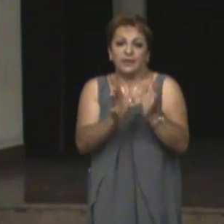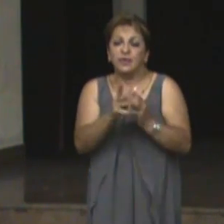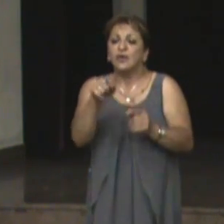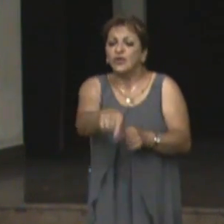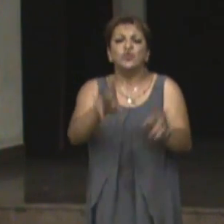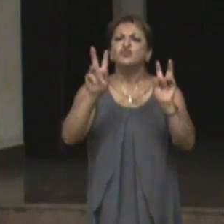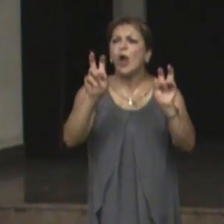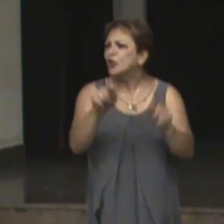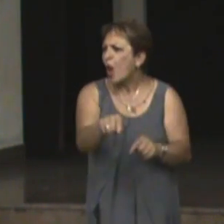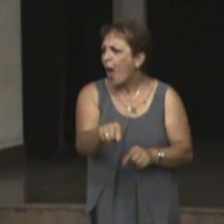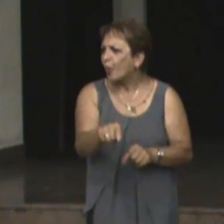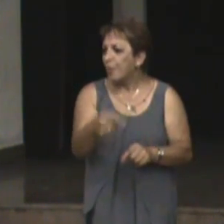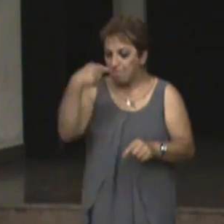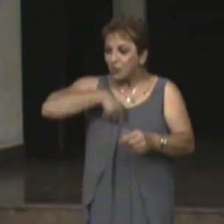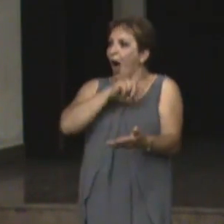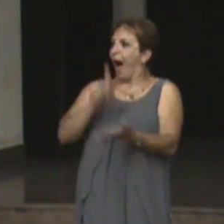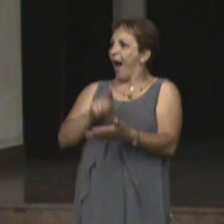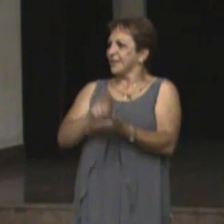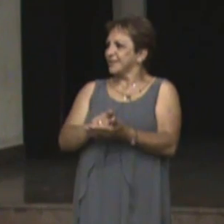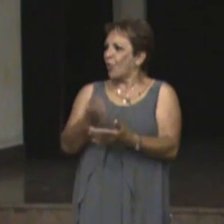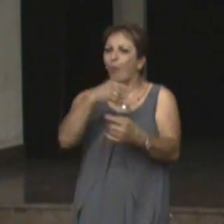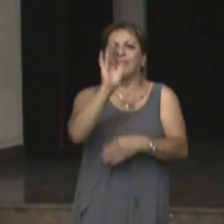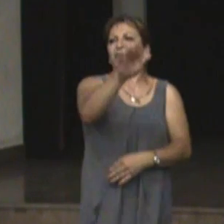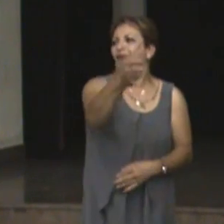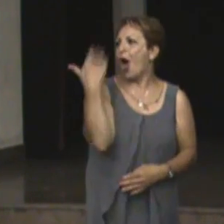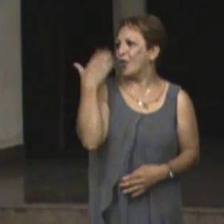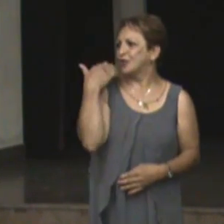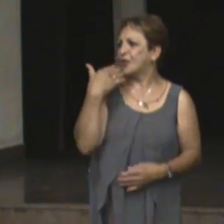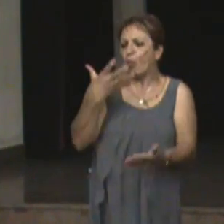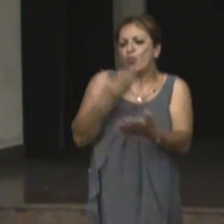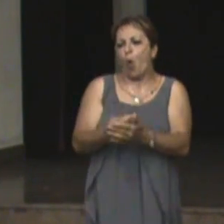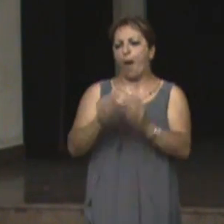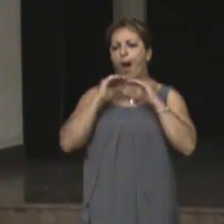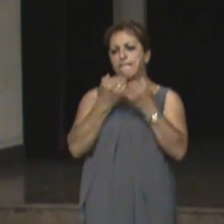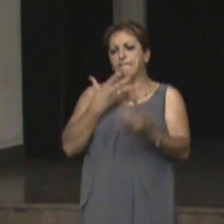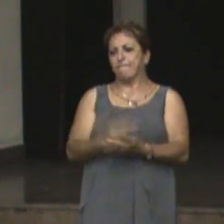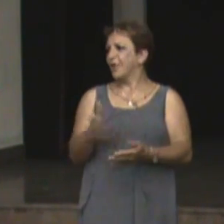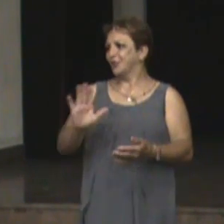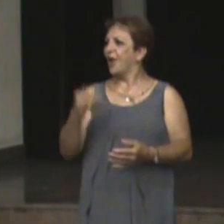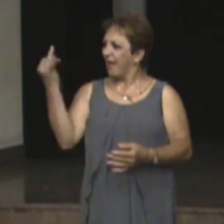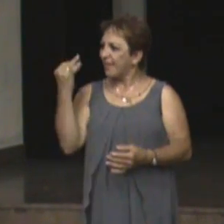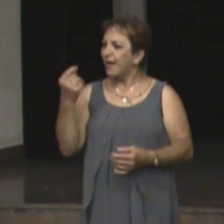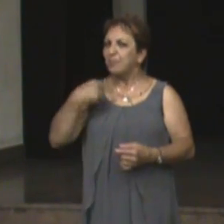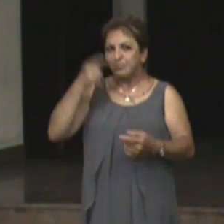այս առակը, որ դու պատմեցիր, ինչպես որ շատ նման օրինակներ մենք տեսնում ենք ավետարանում։